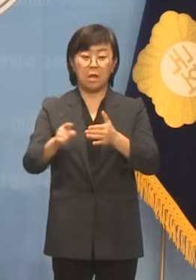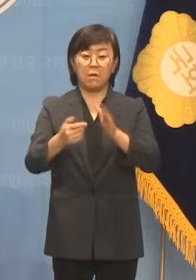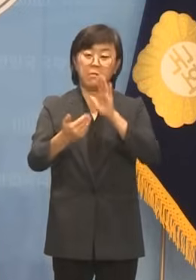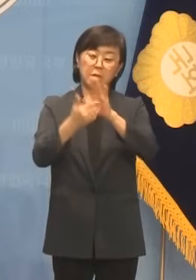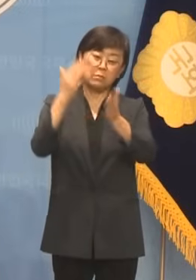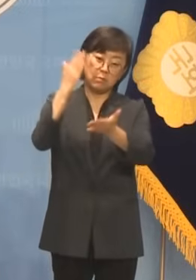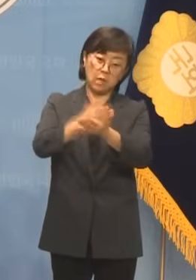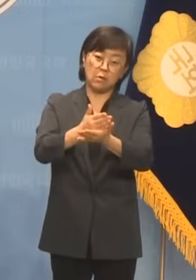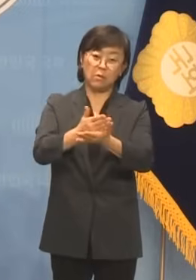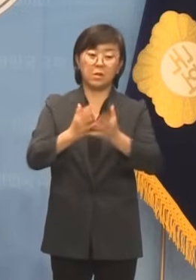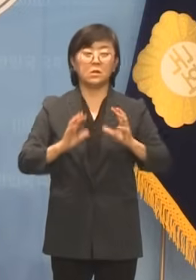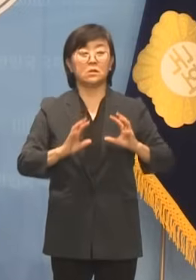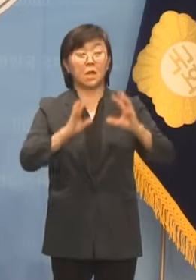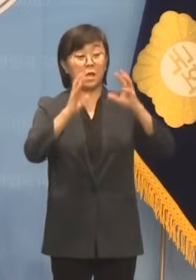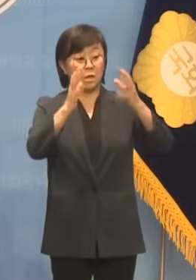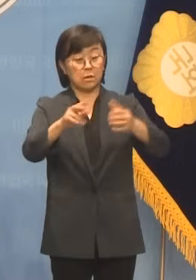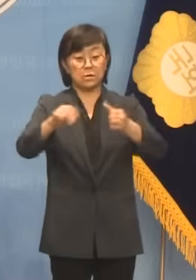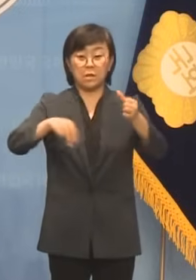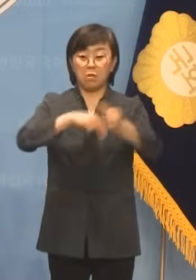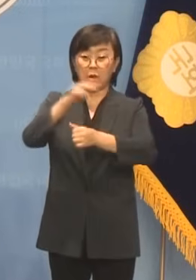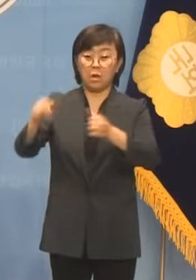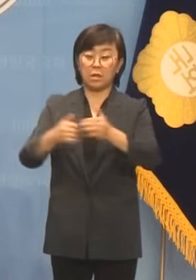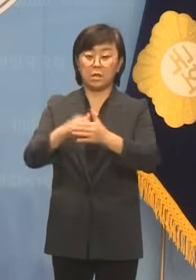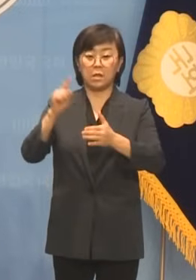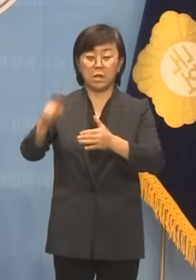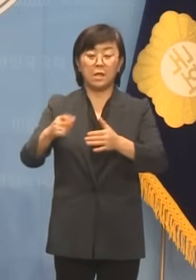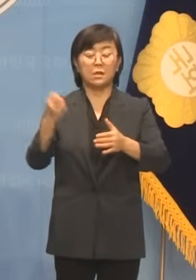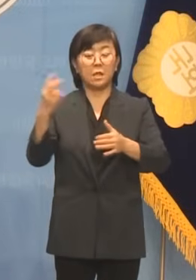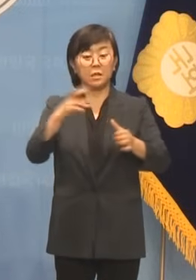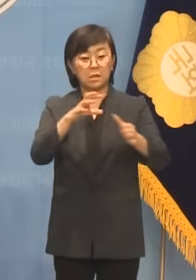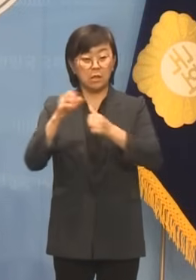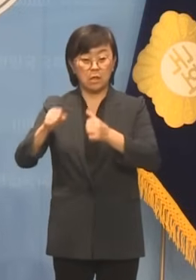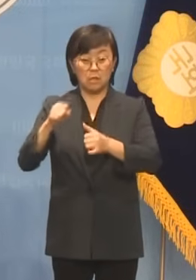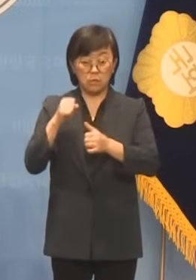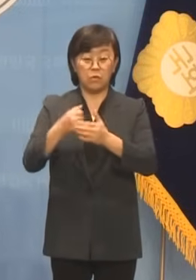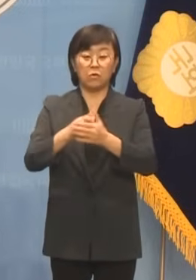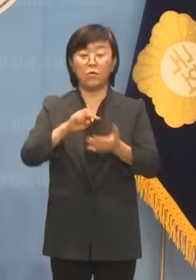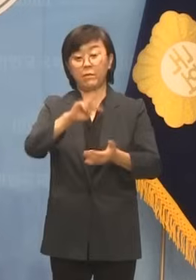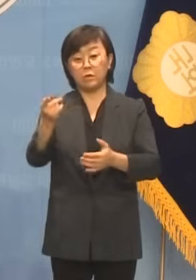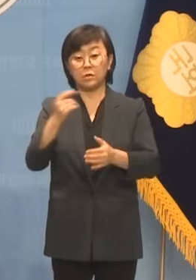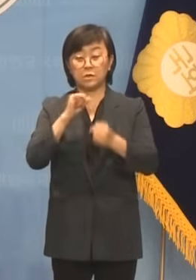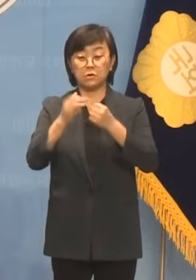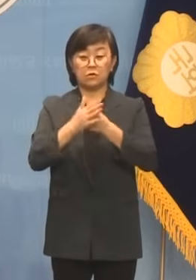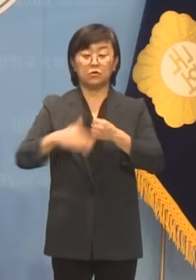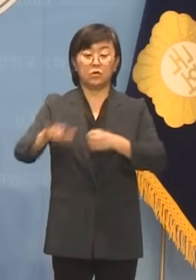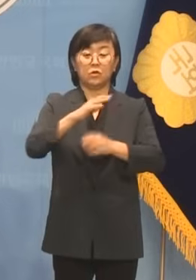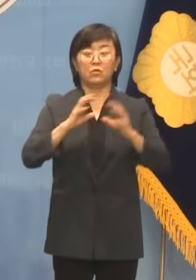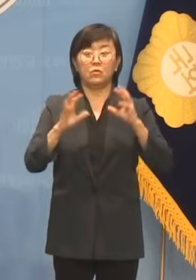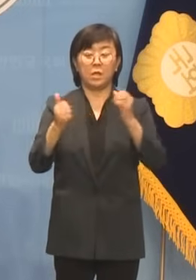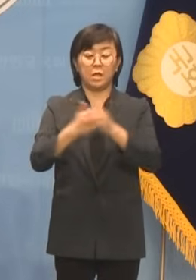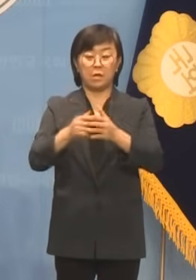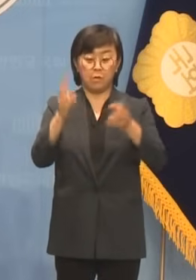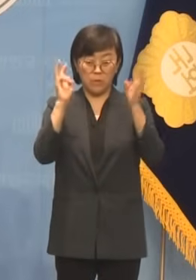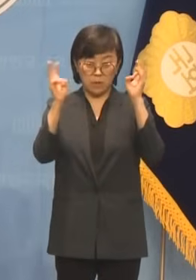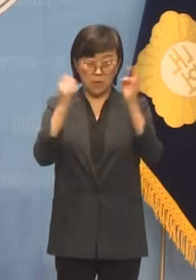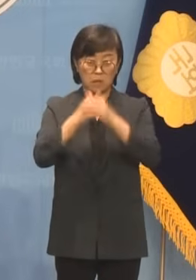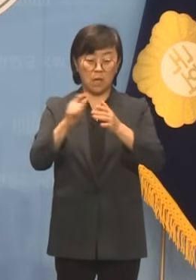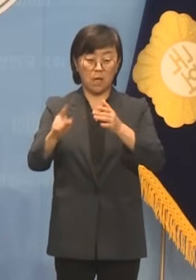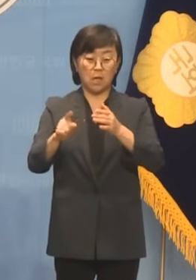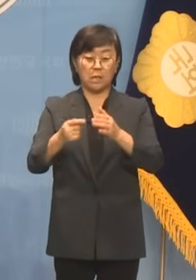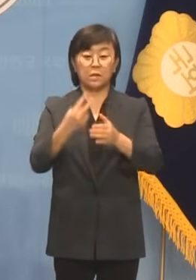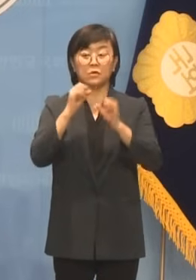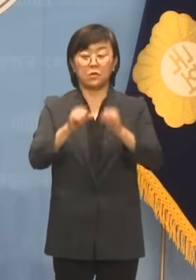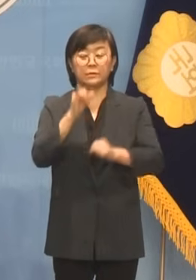아니라 세계적 추세가 아리백으로 가고 있음을 인정해야 합니다. 그래야 우리 국민과 기업의 생존을 지킬